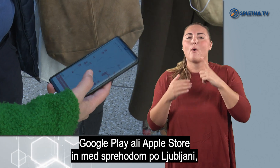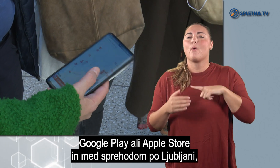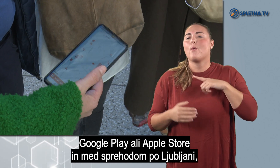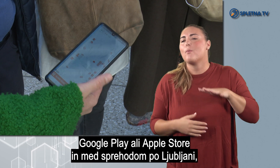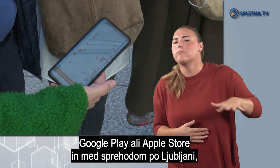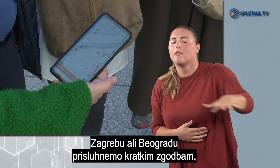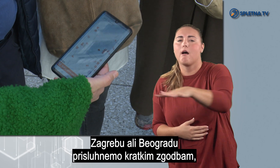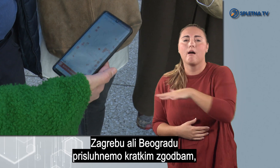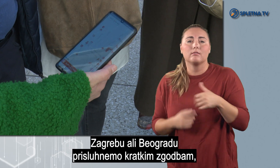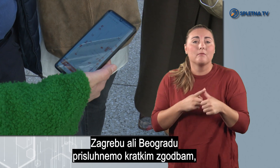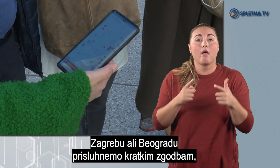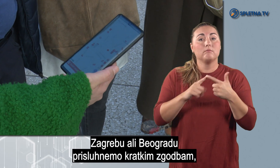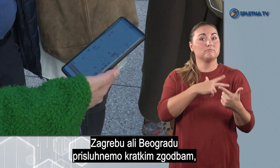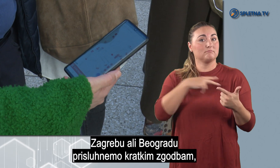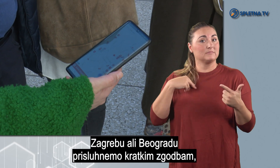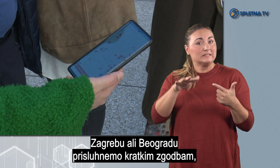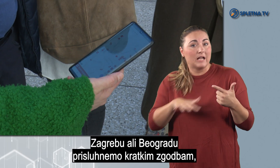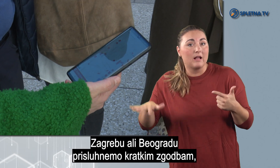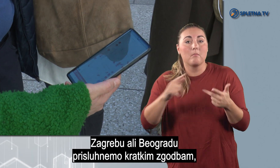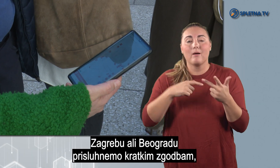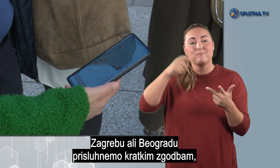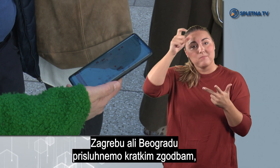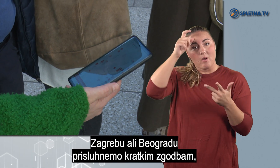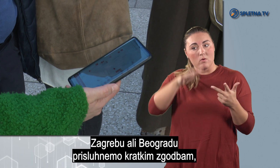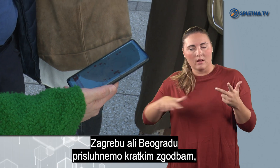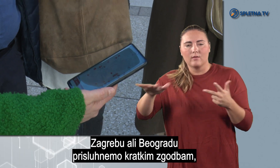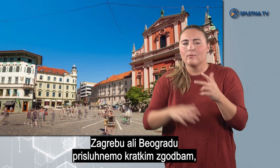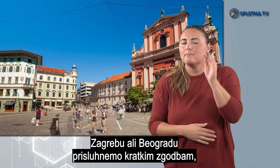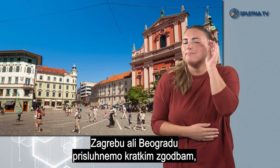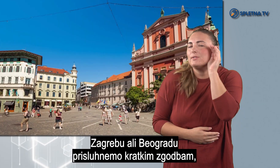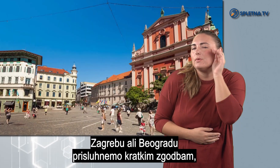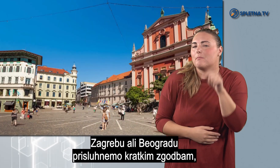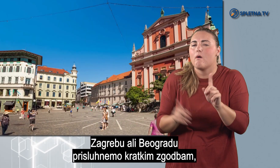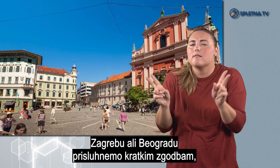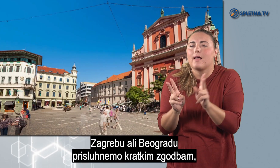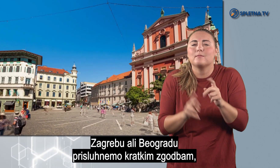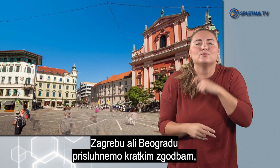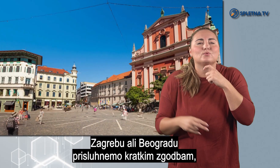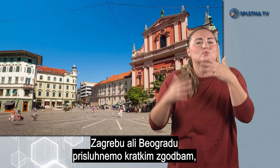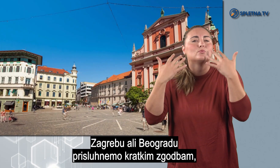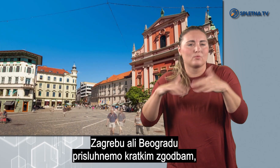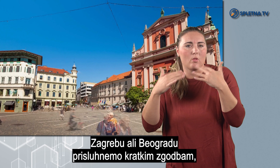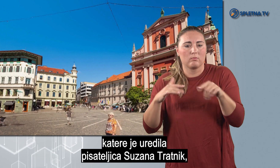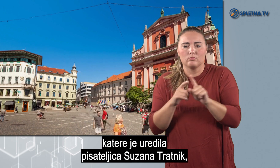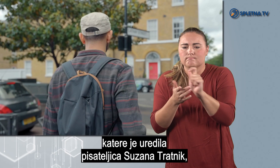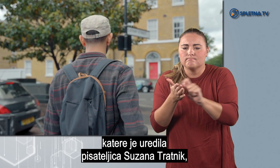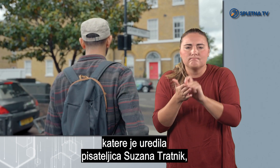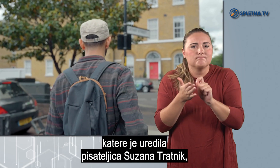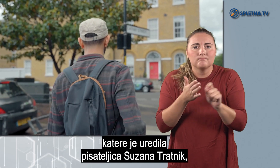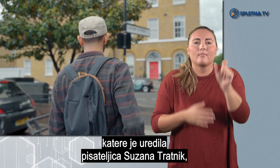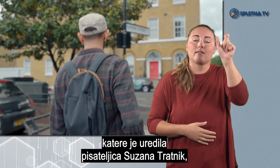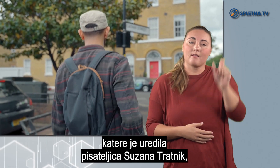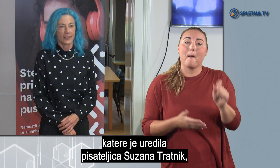Ljubljani, Zagrebu ali Beogradu prisluhnemo kratkim zgodbam, katere je uredila pisateljica